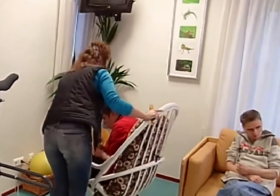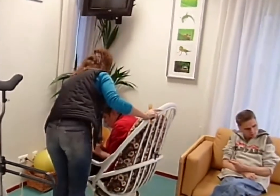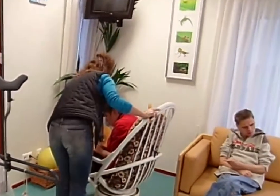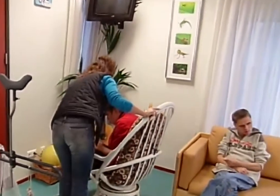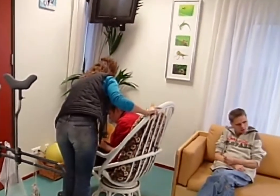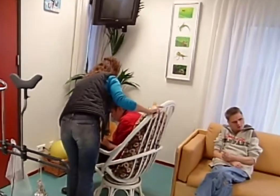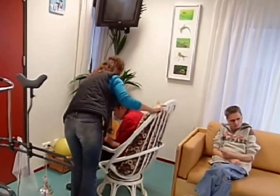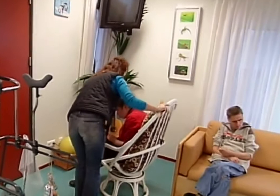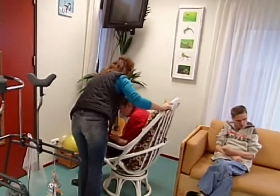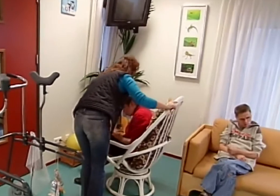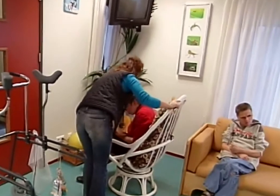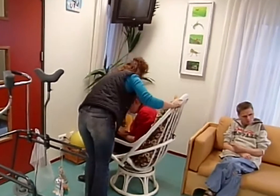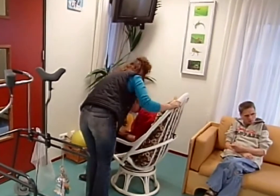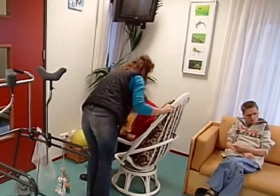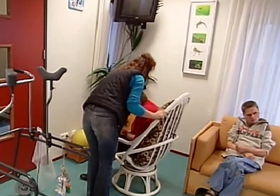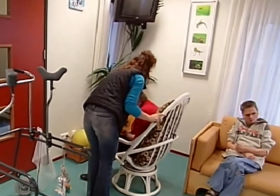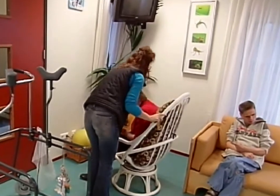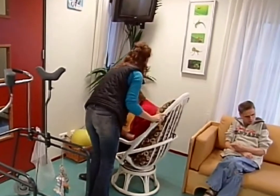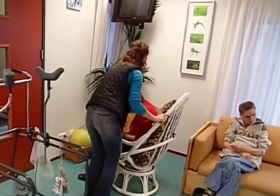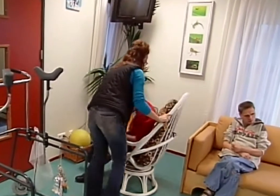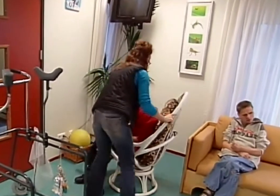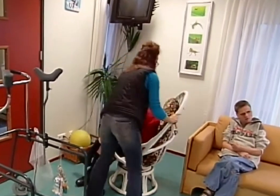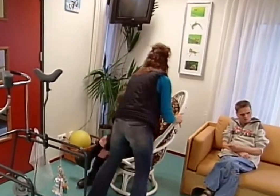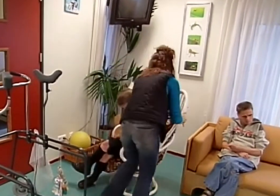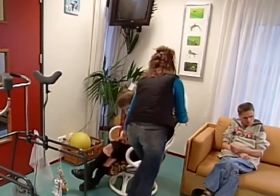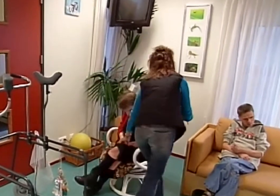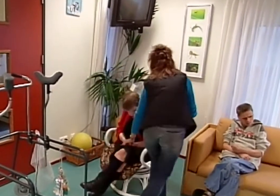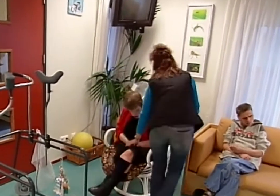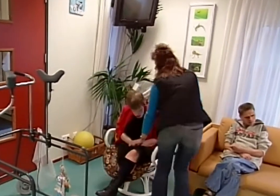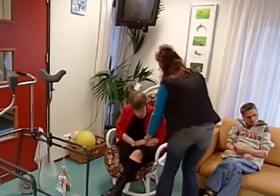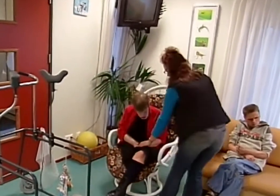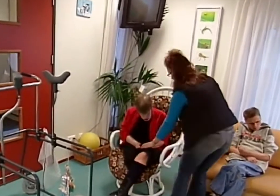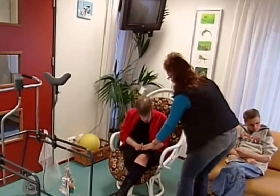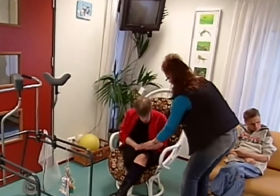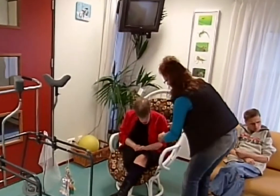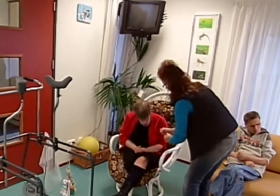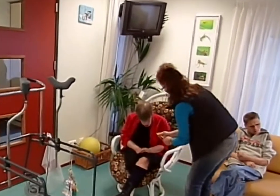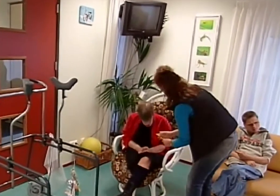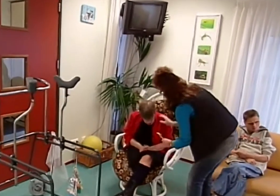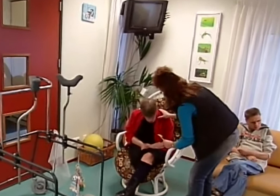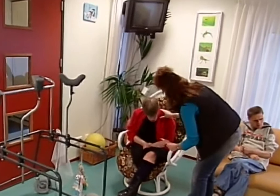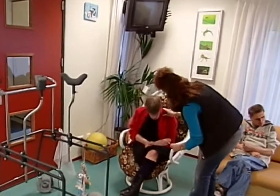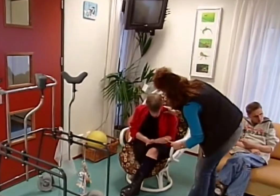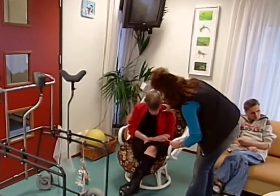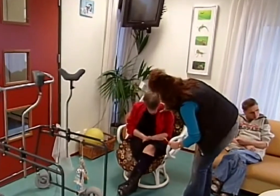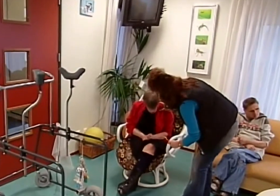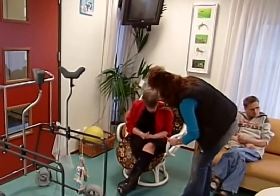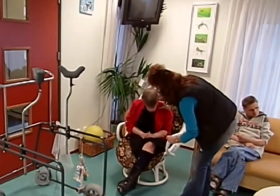jaar. Ze is doofblind geworden ten gevolge van hydrocephalus. Daarnaast heeft ze ernstige heupproblemen die haar veel pijn